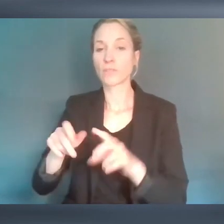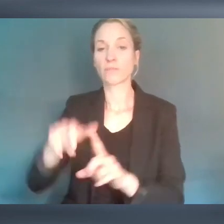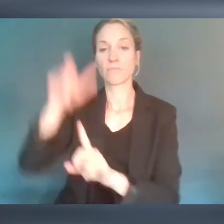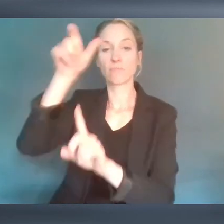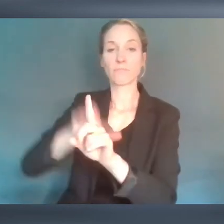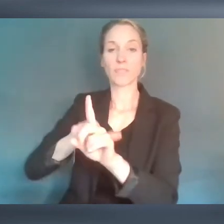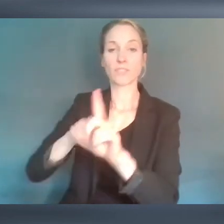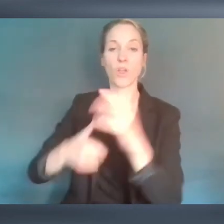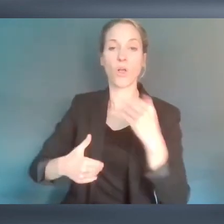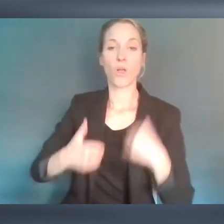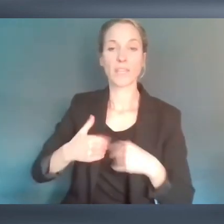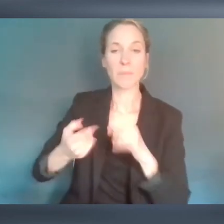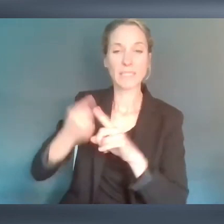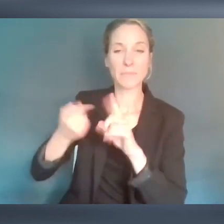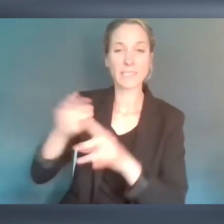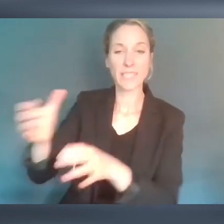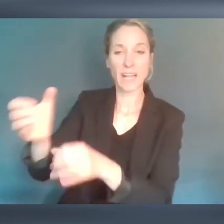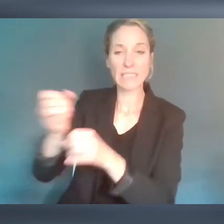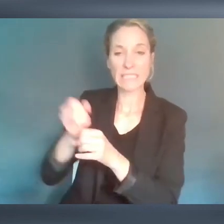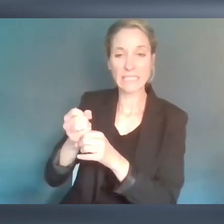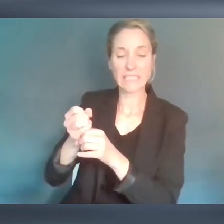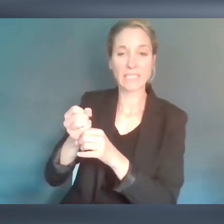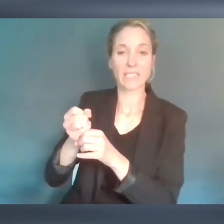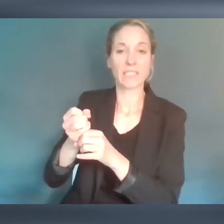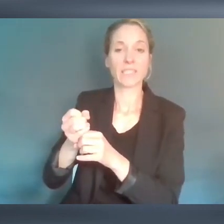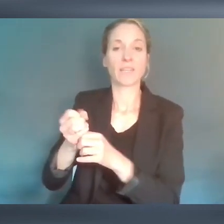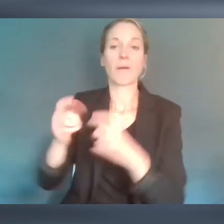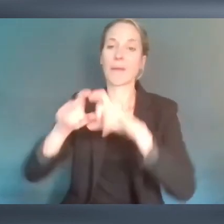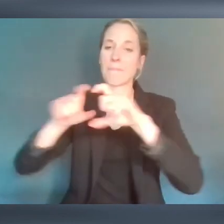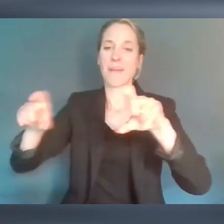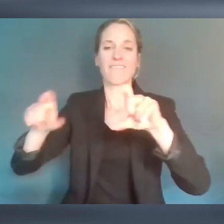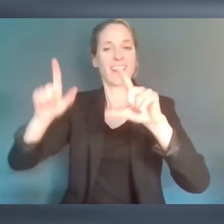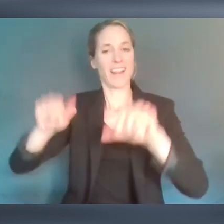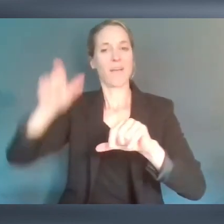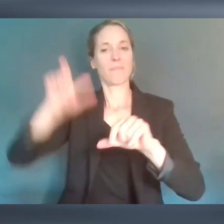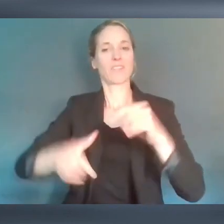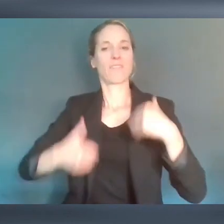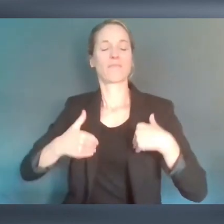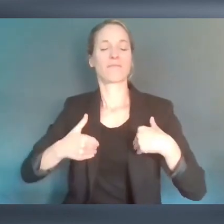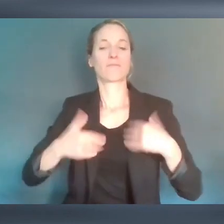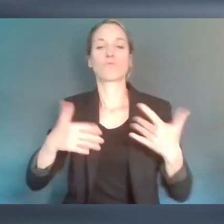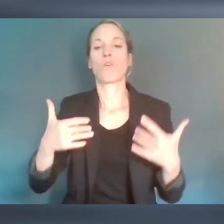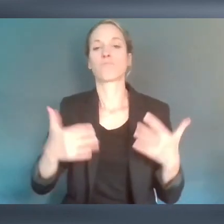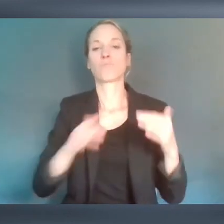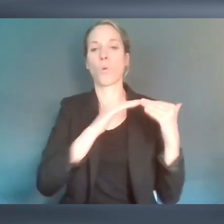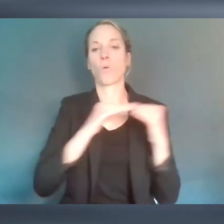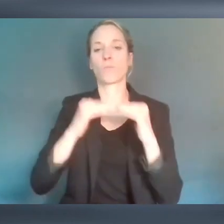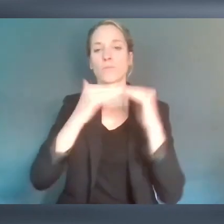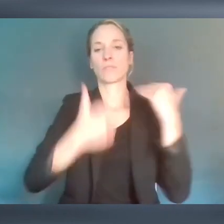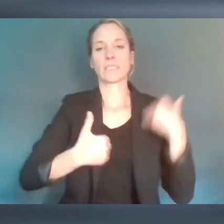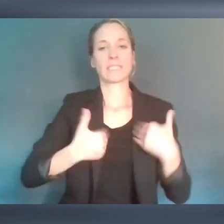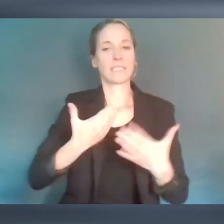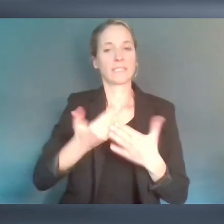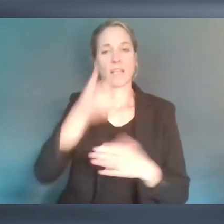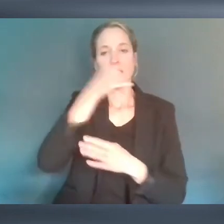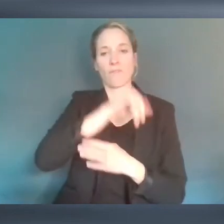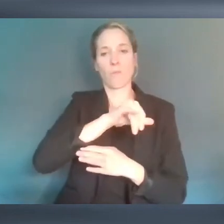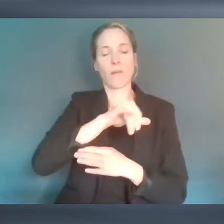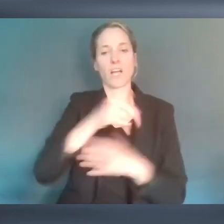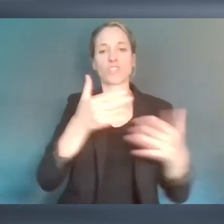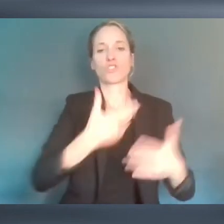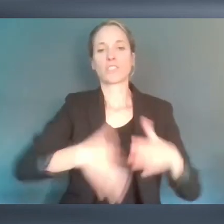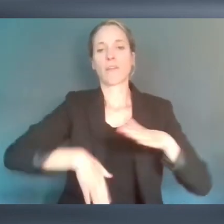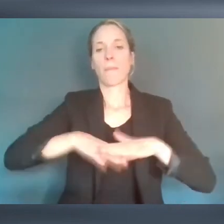la communauté des personnes handicapées parce que finalement, avouons que c'est complètement à l'opposé de l'inclusion que